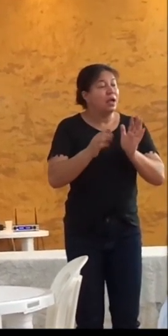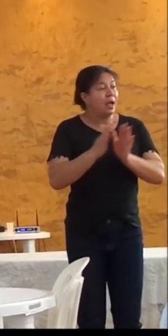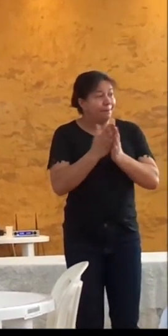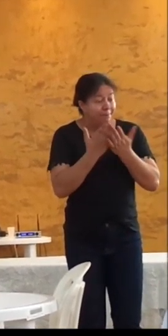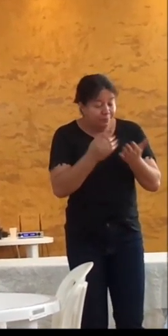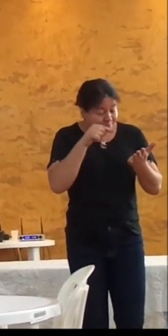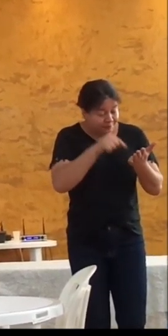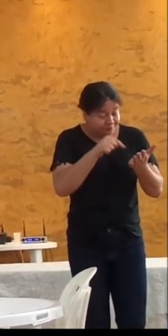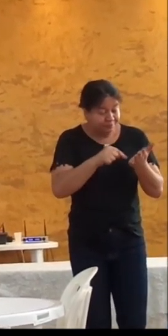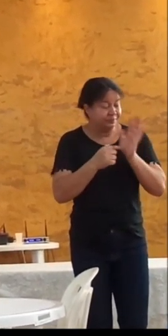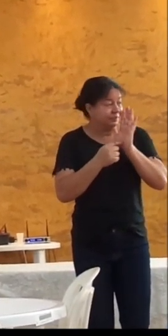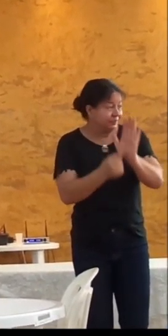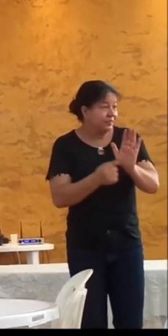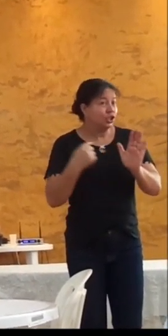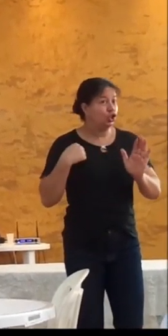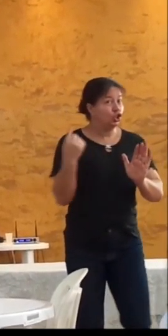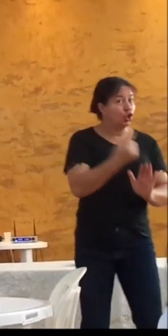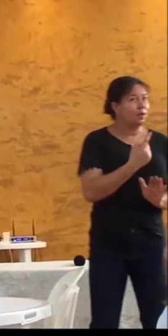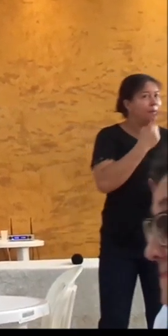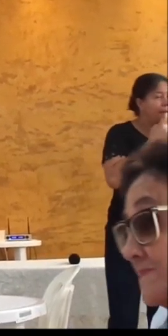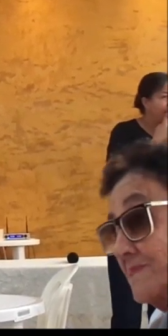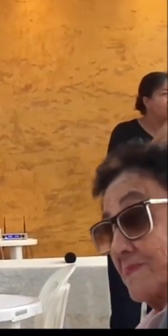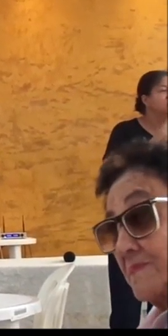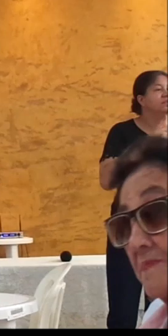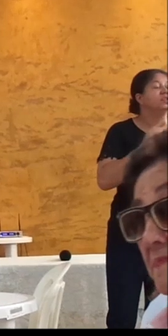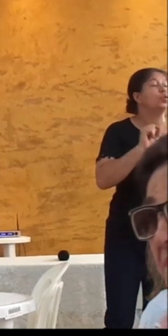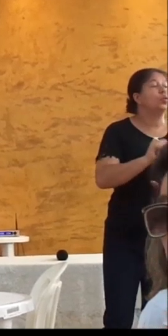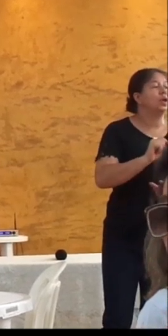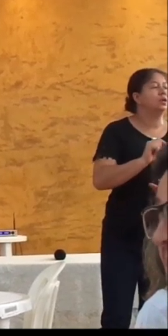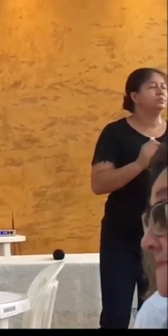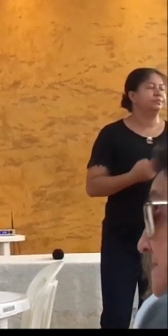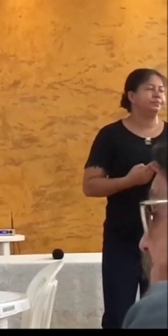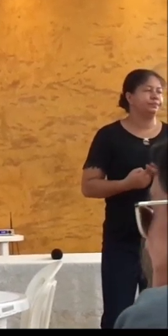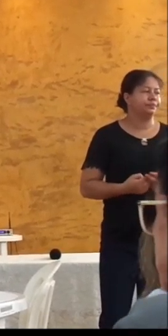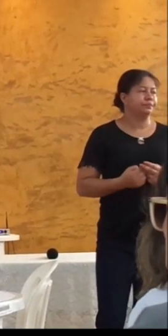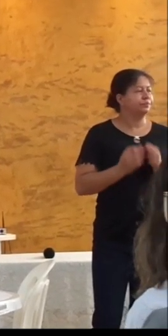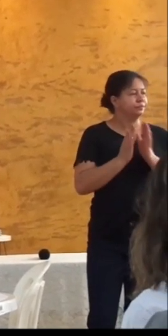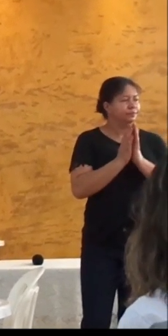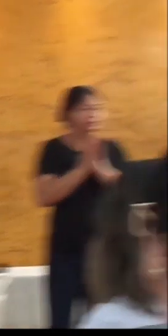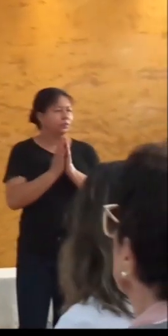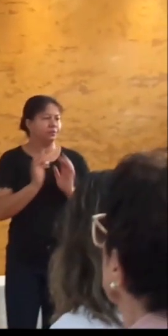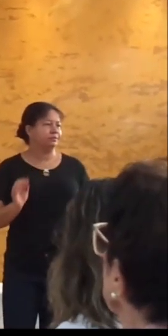biblicamente a posição que nós temos que ter é esperar, orar